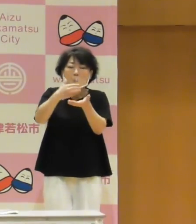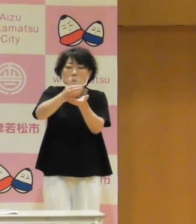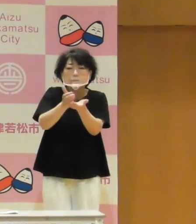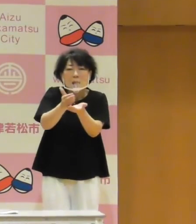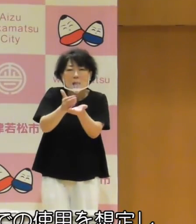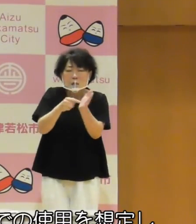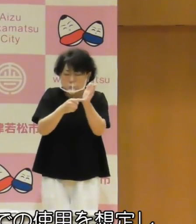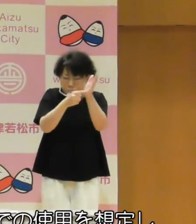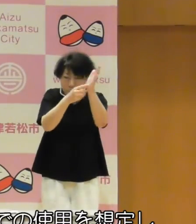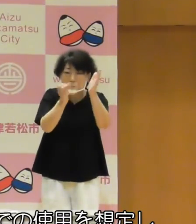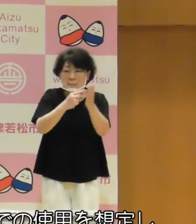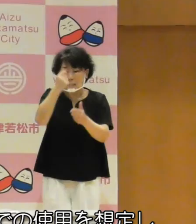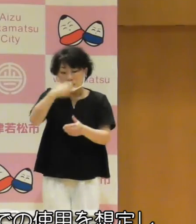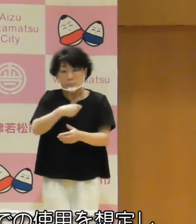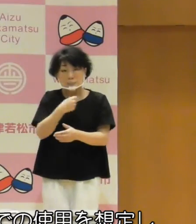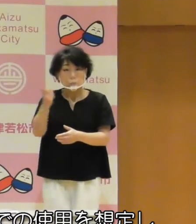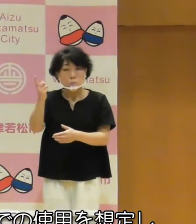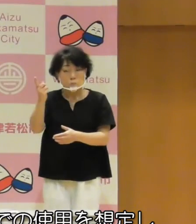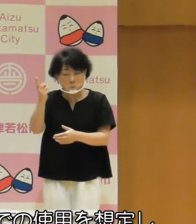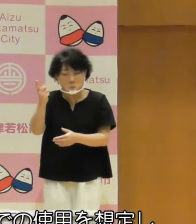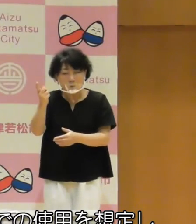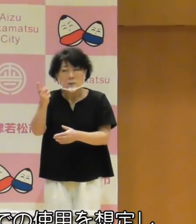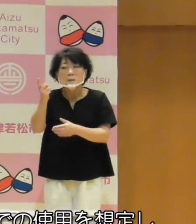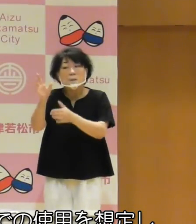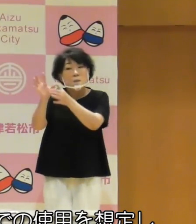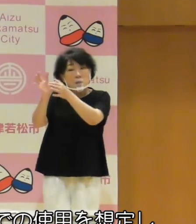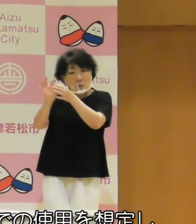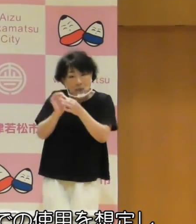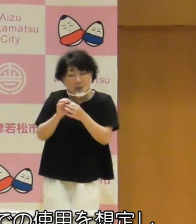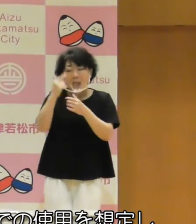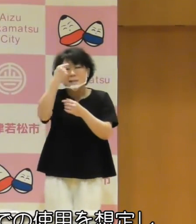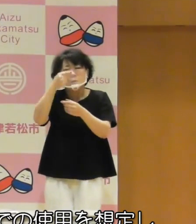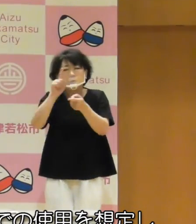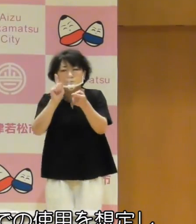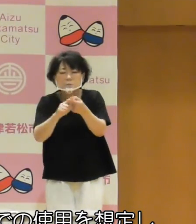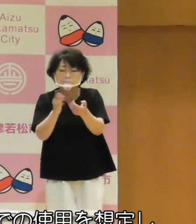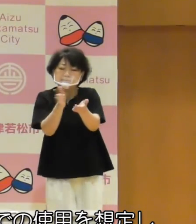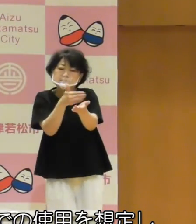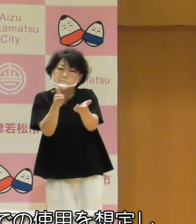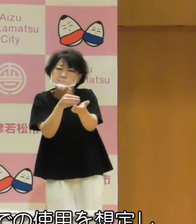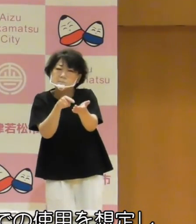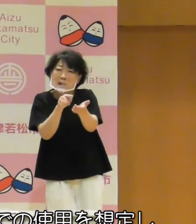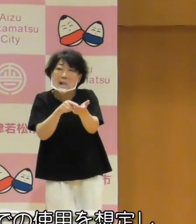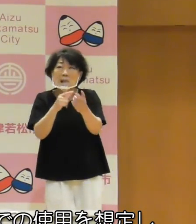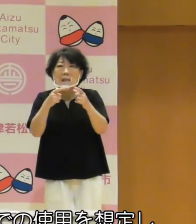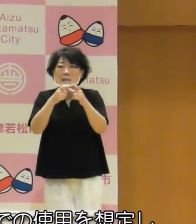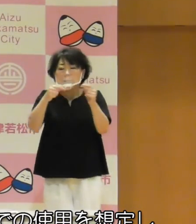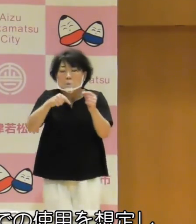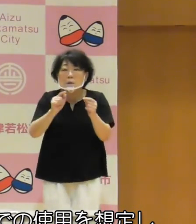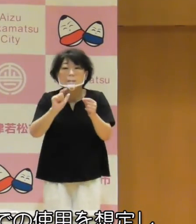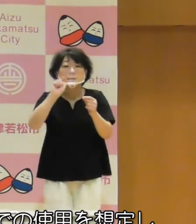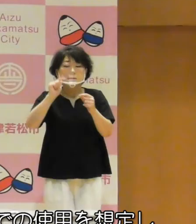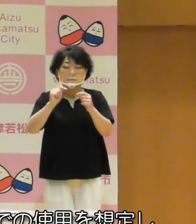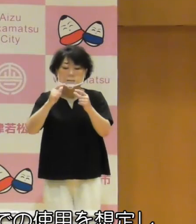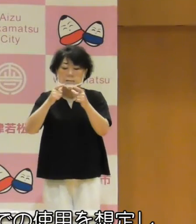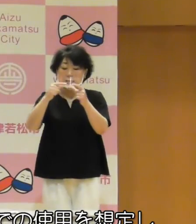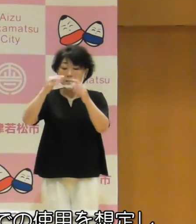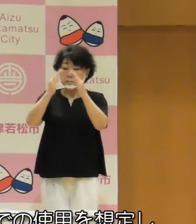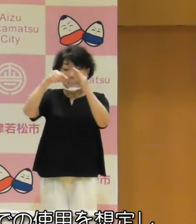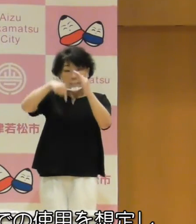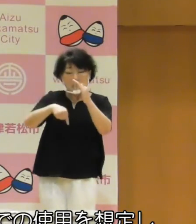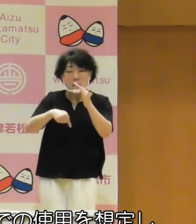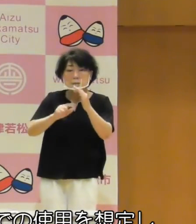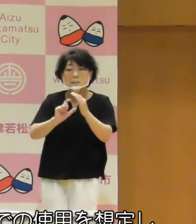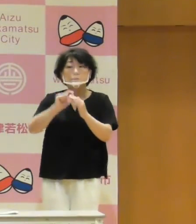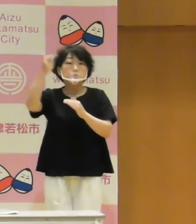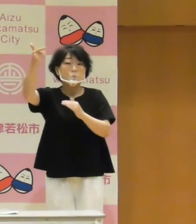し、南蛮漆器の要素を取り入れた屋外での使用を想定した野立て向けの茶道具を制